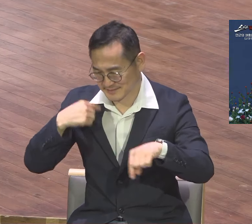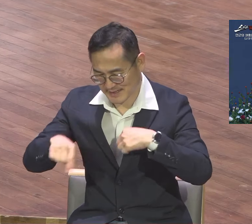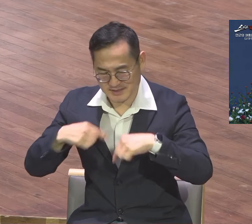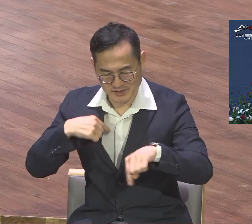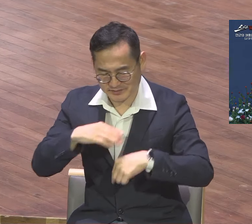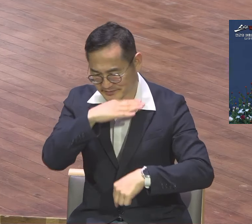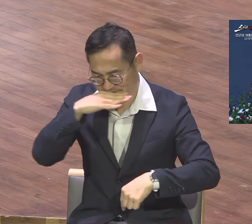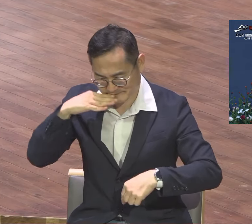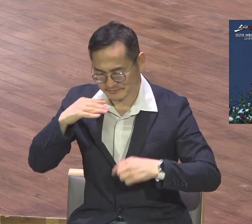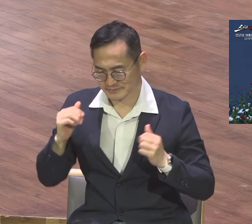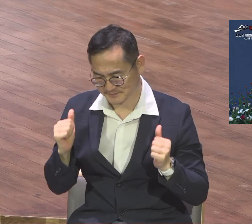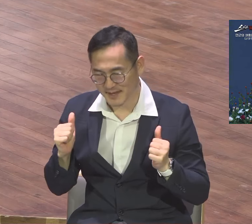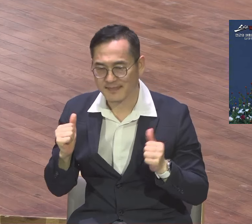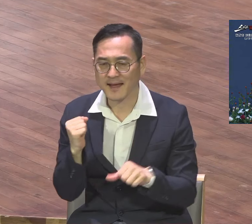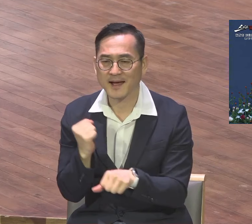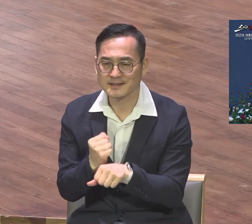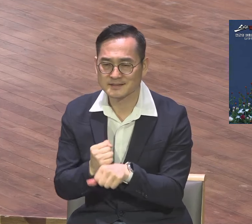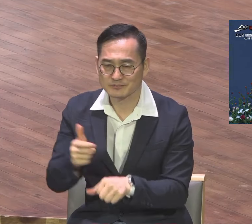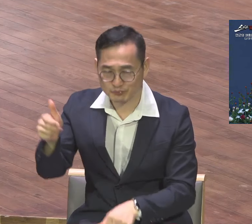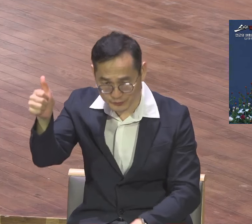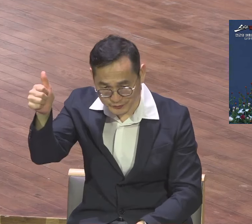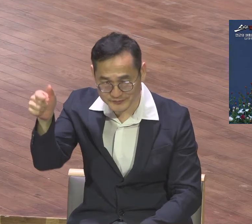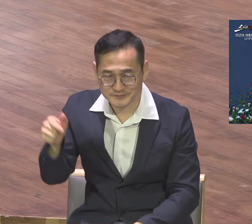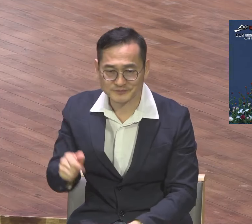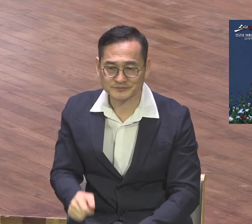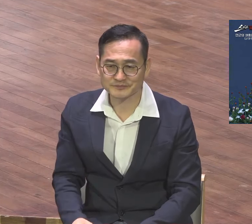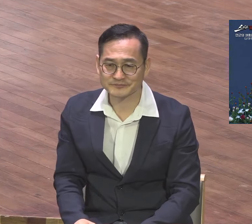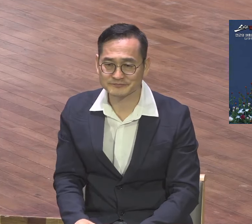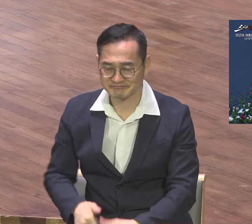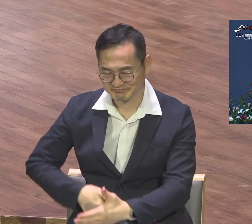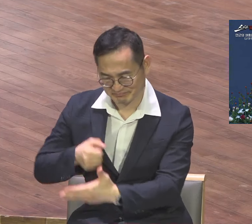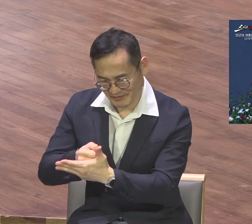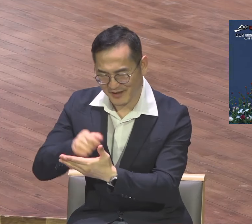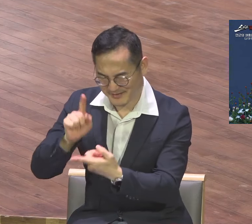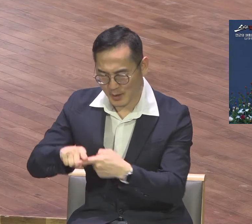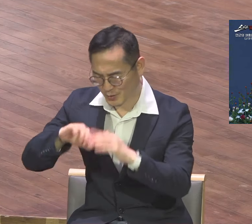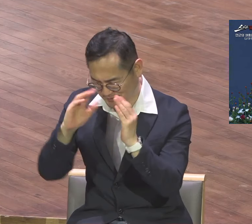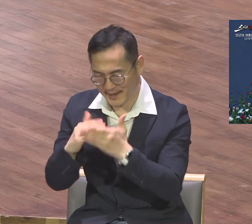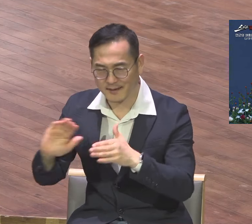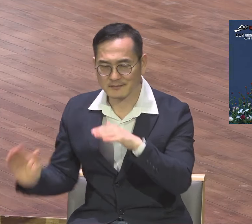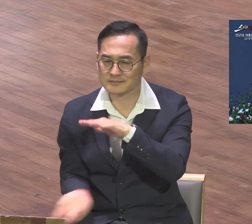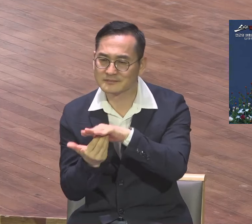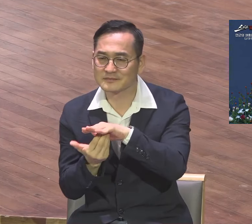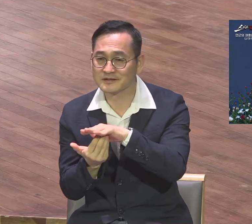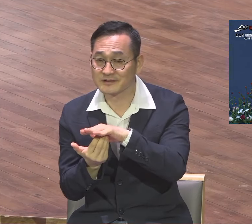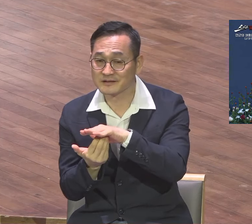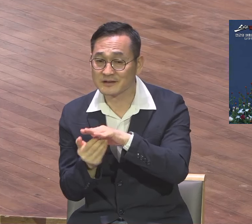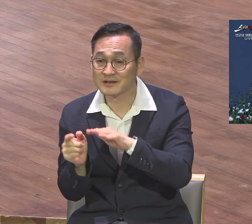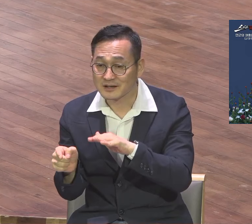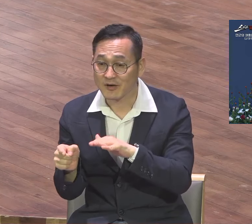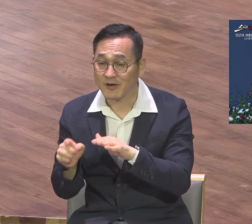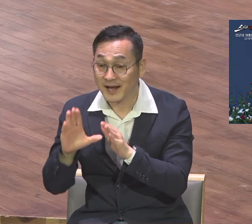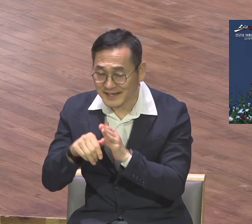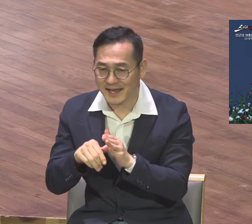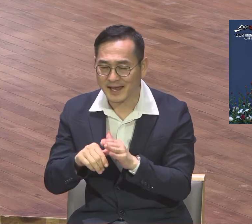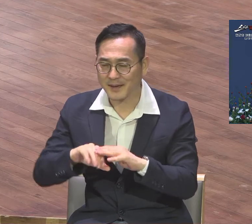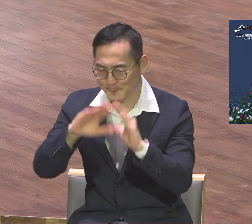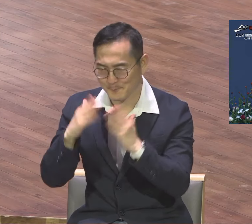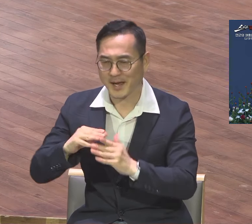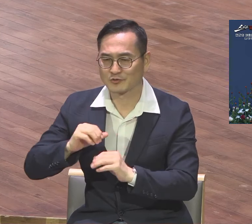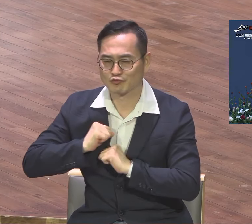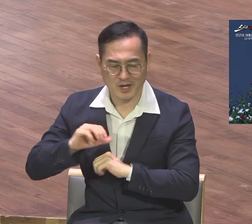정의로운 심판을 행하시는 분, 작정하신 모든 것을 이루시는 분임을 강조할 때 사용하는